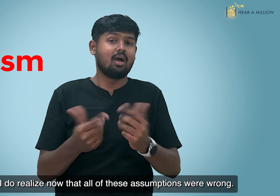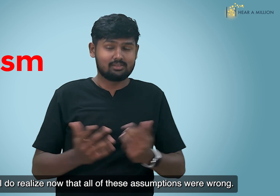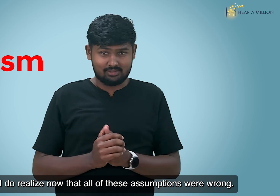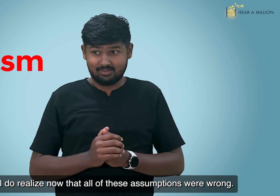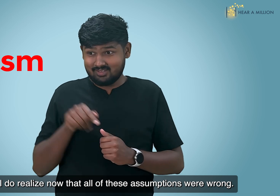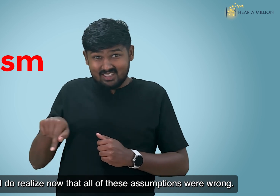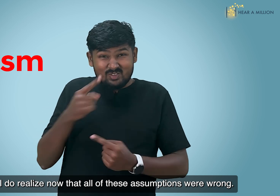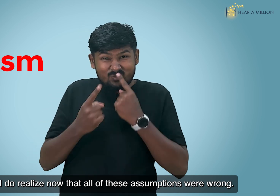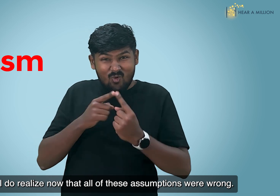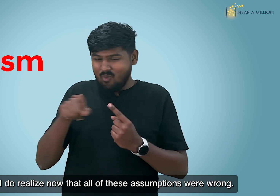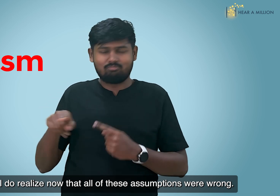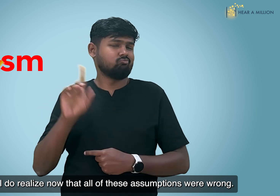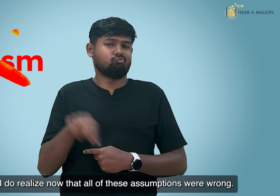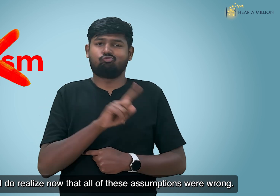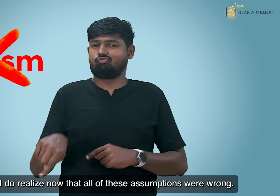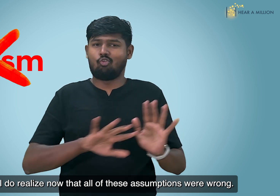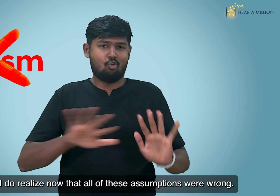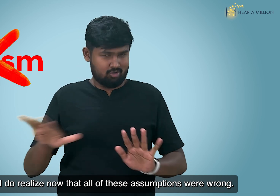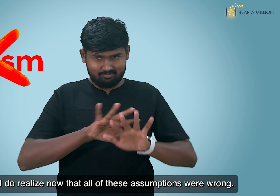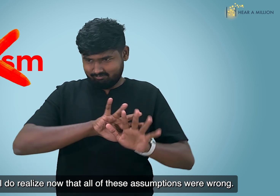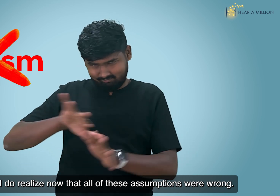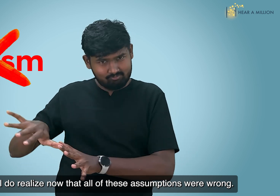हालांकि अब मुझे एहसास हुआ है कि सारी धारणाएं गलत थी।